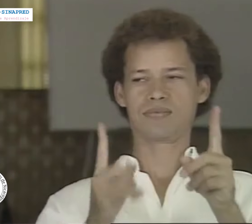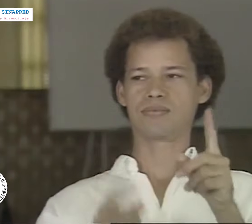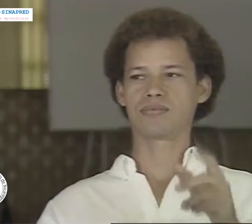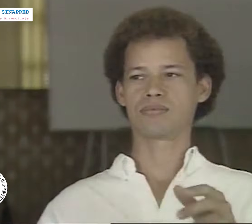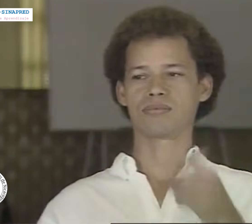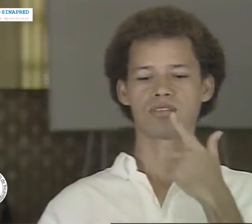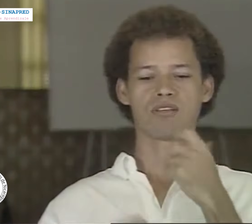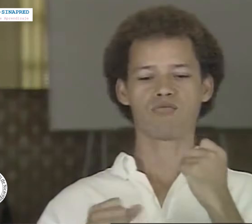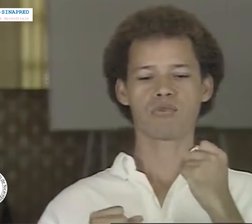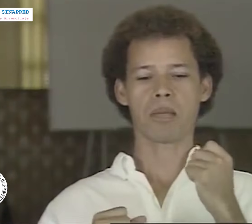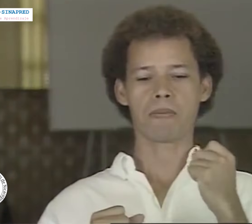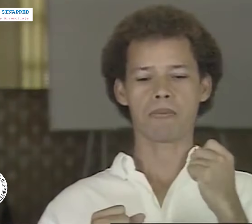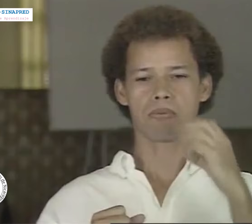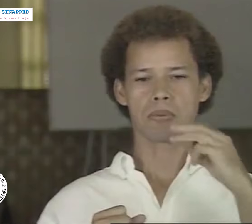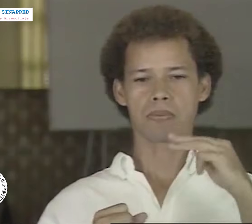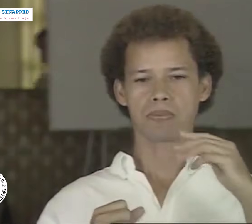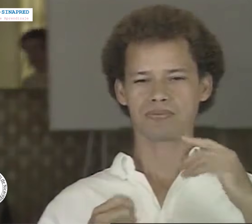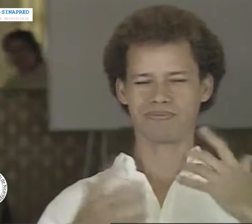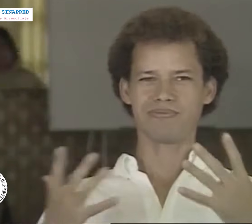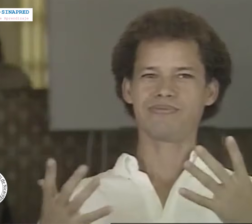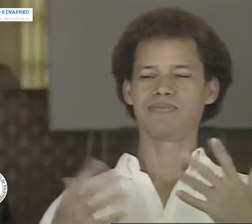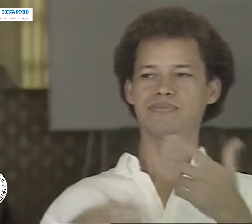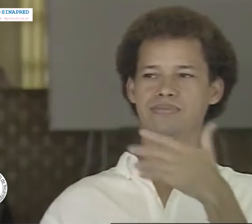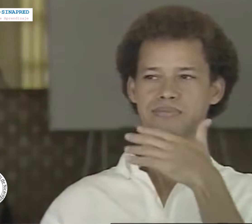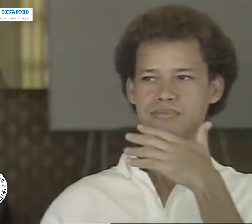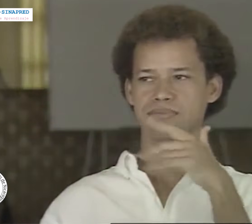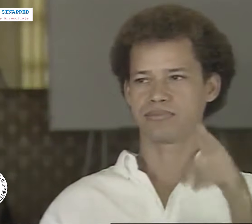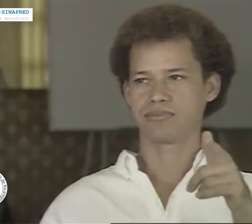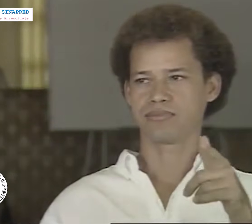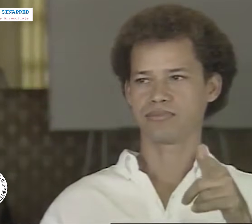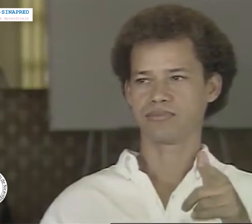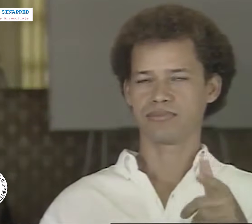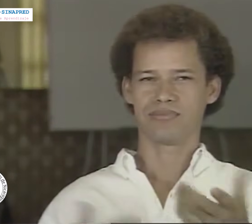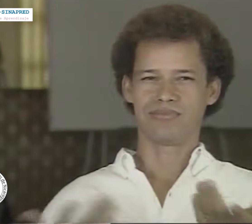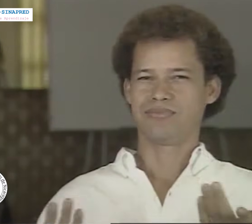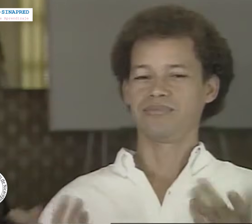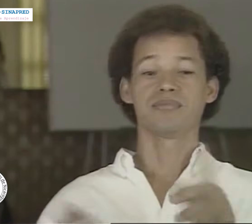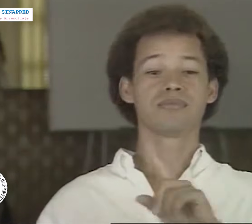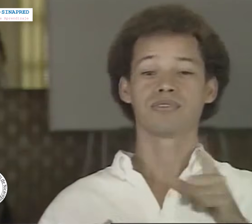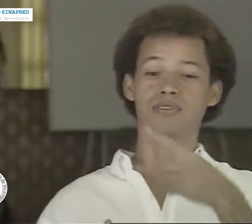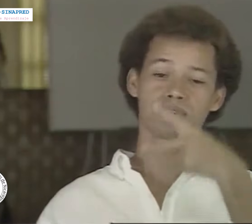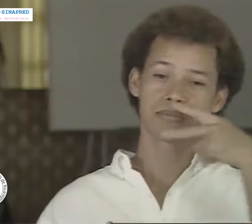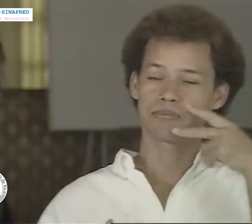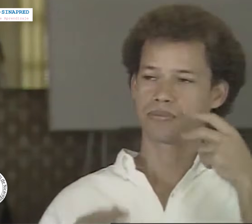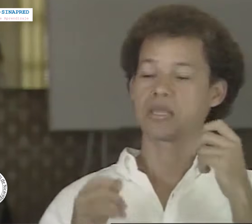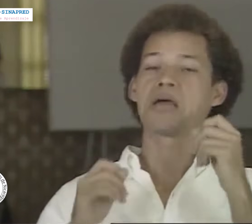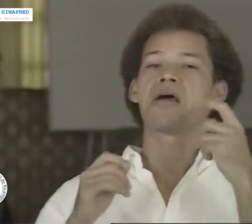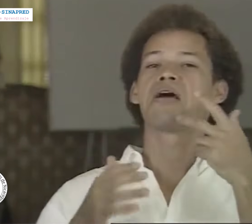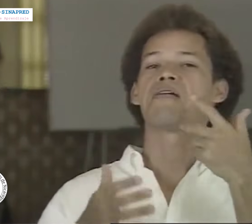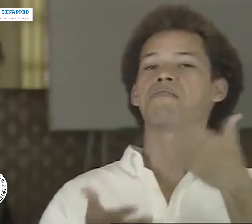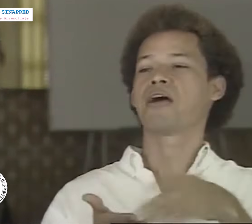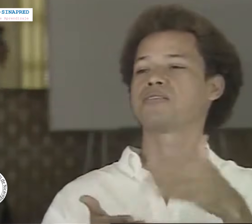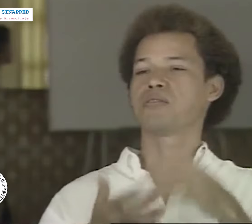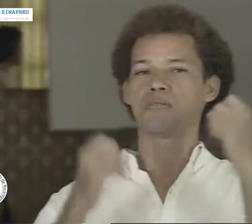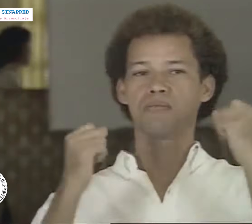ejemplo, mirábamos que los maestros nos enseñaban, nos ponían en la pizarra, llena la pizarra